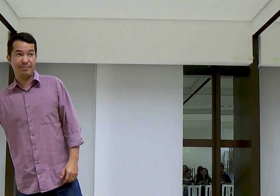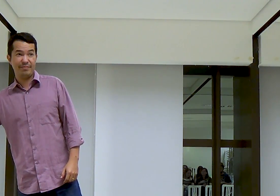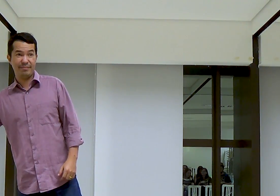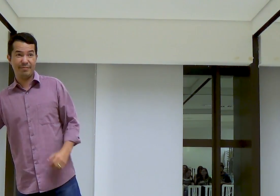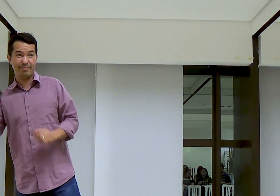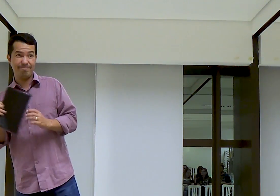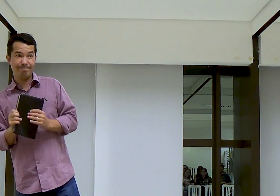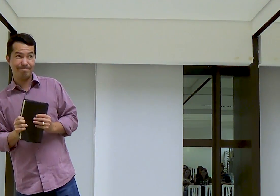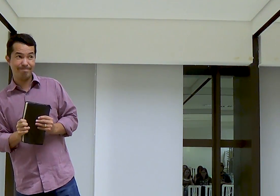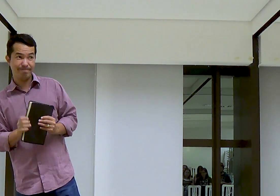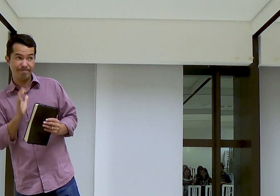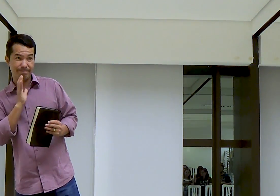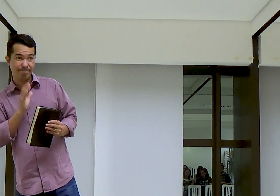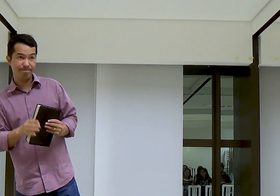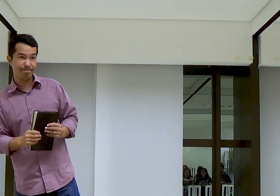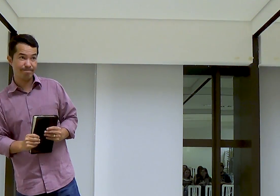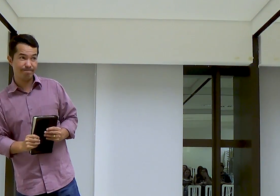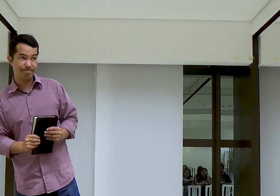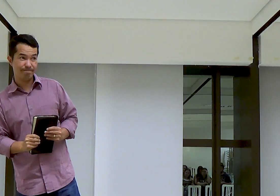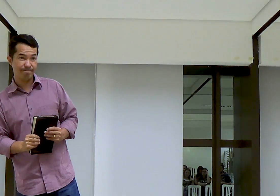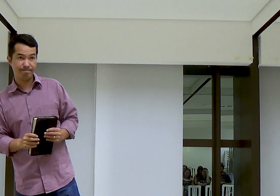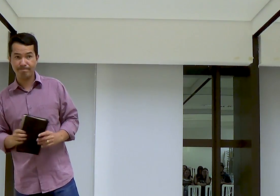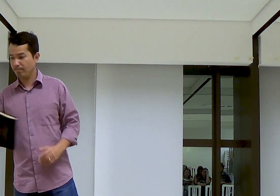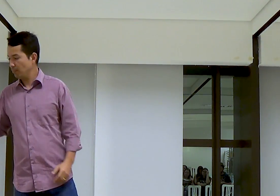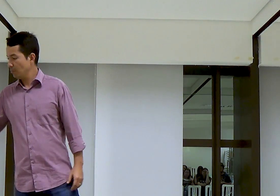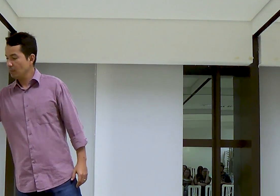Que é a Bíblia.